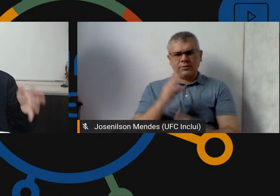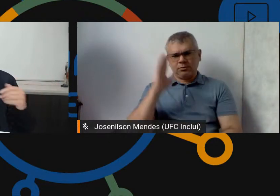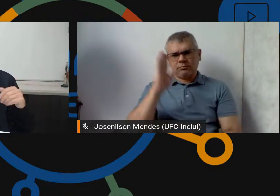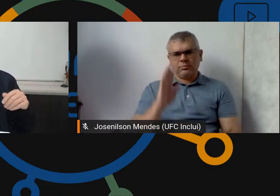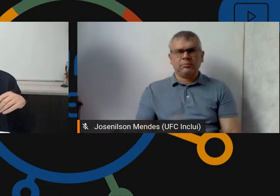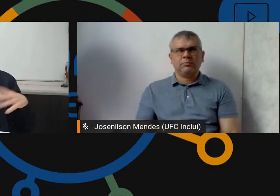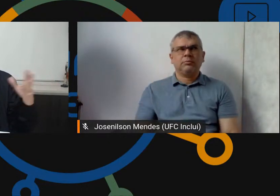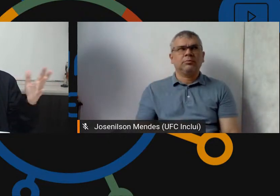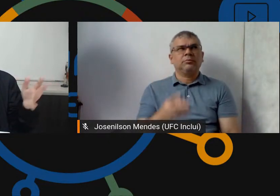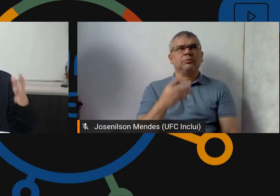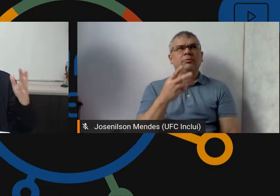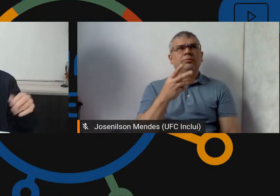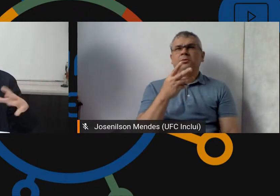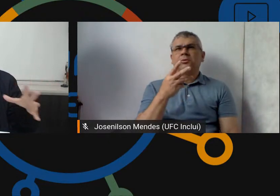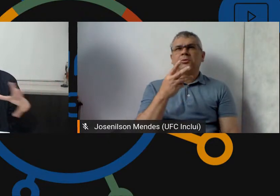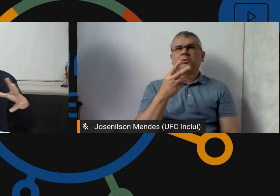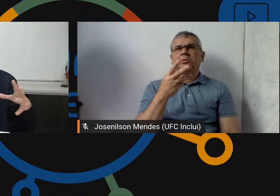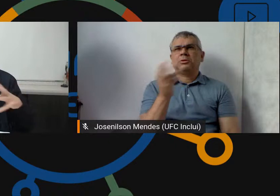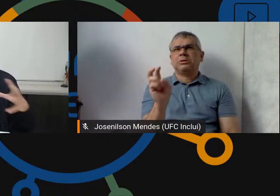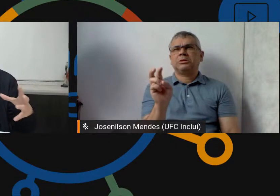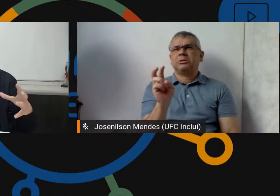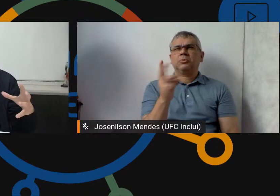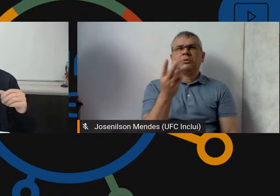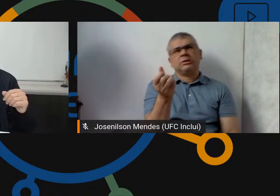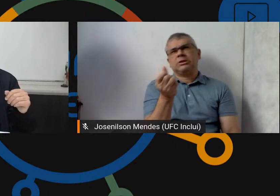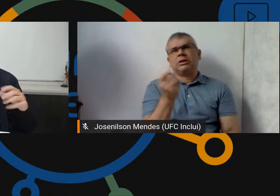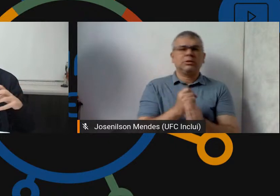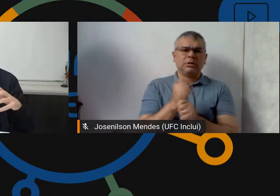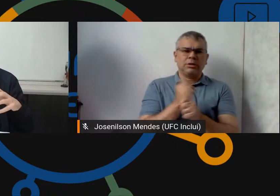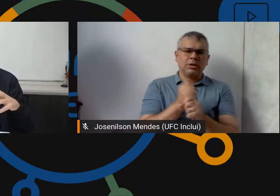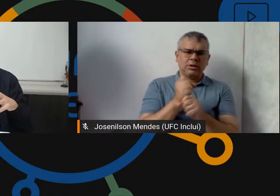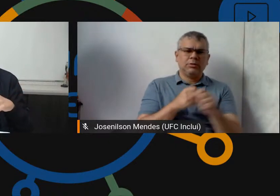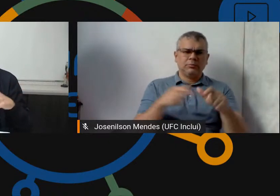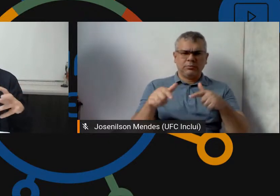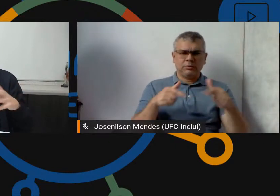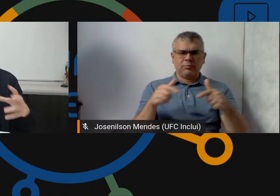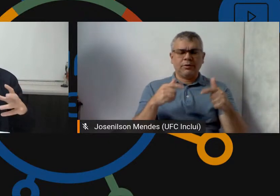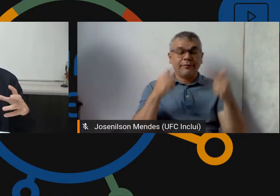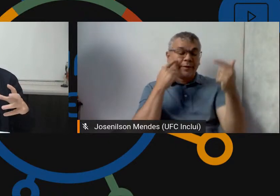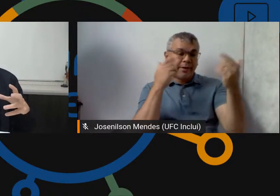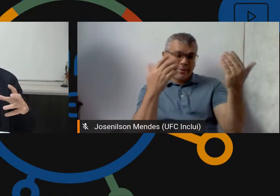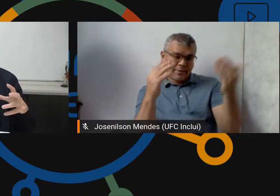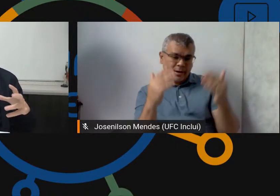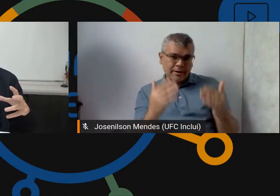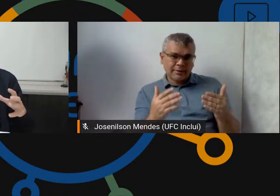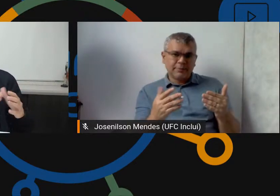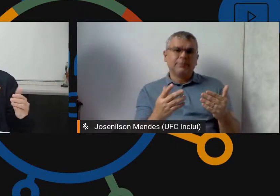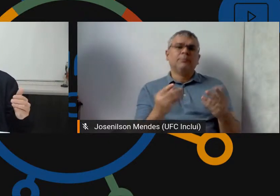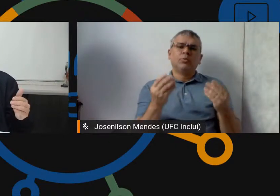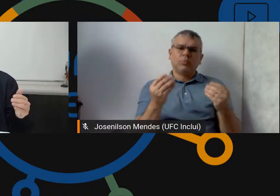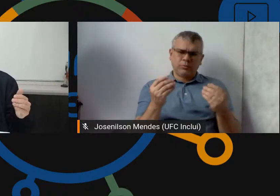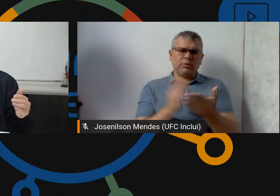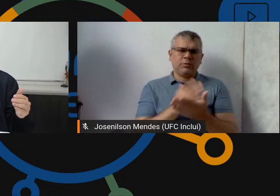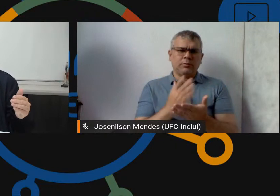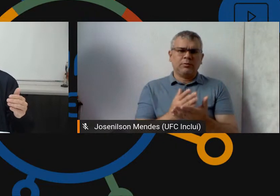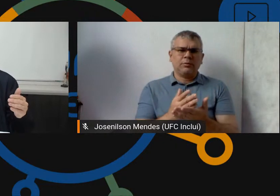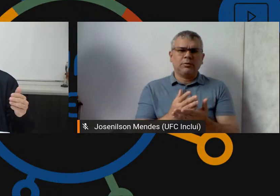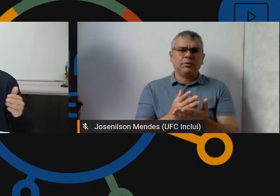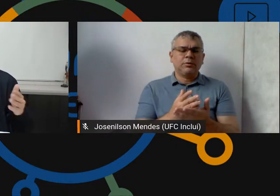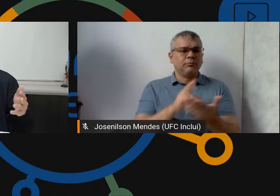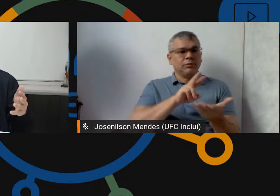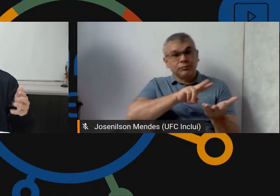e poucos anos, 35, 36 anos, trabalhando nisso, né? É, muitas revistas. E passar aquilo para o inglês